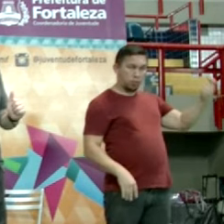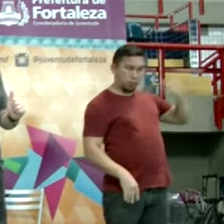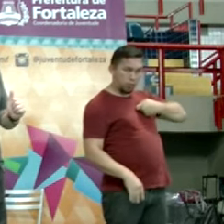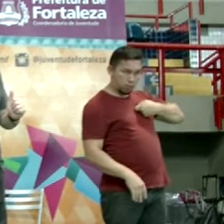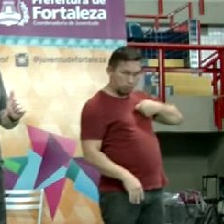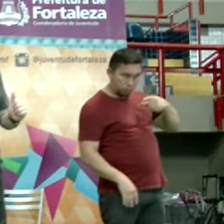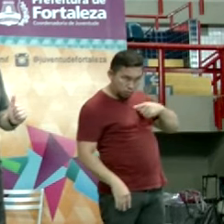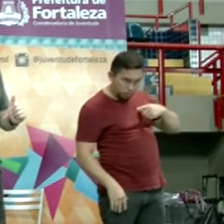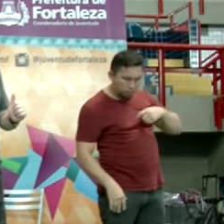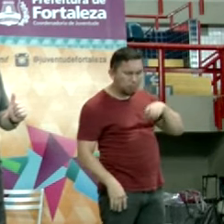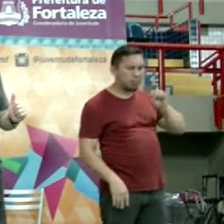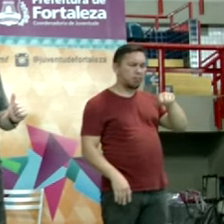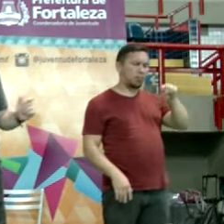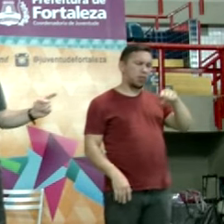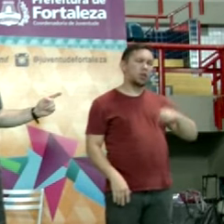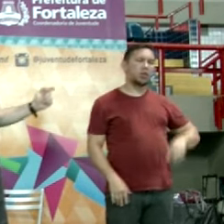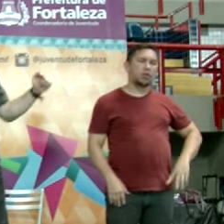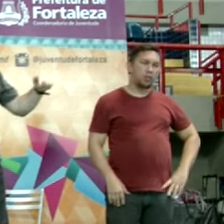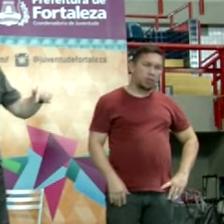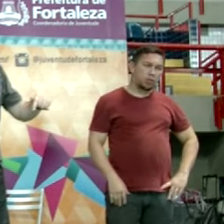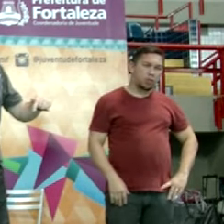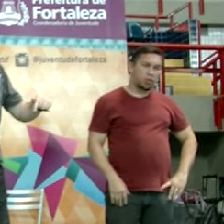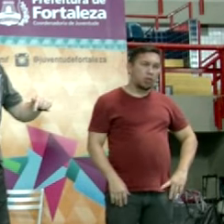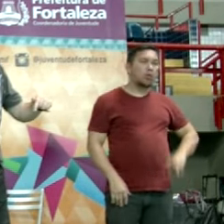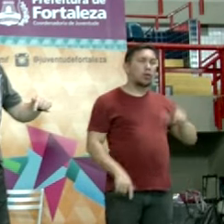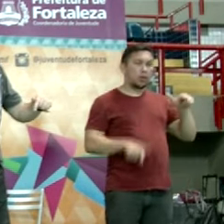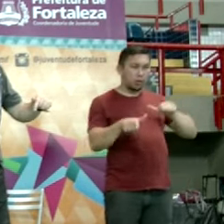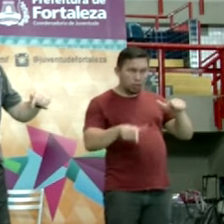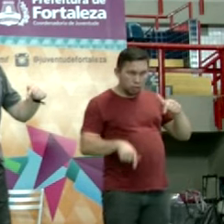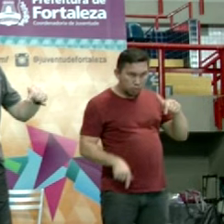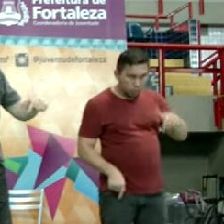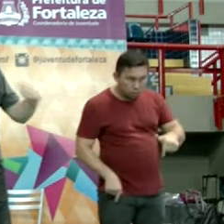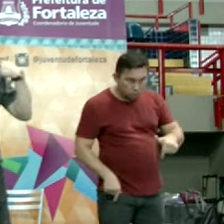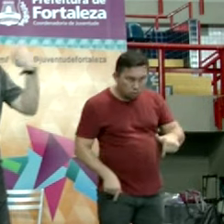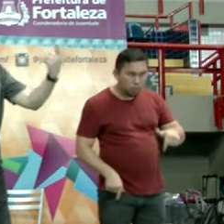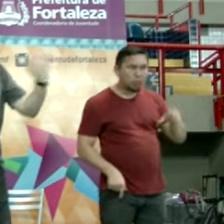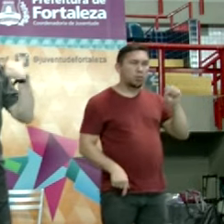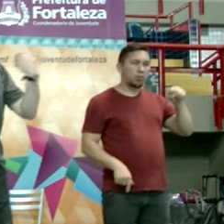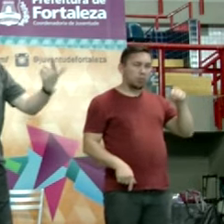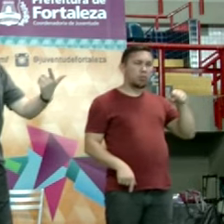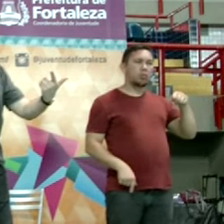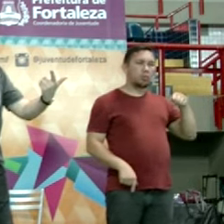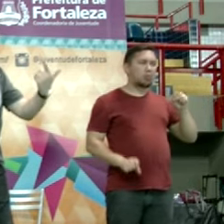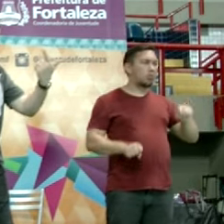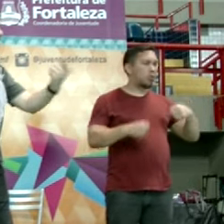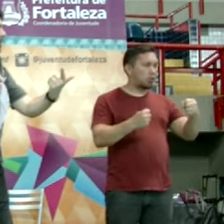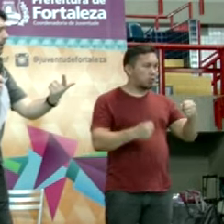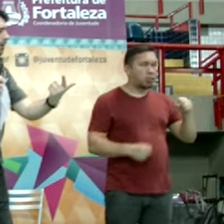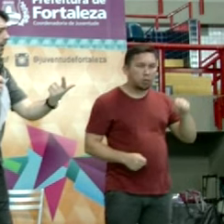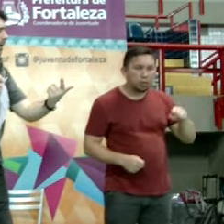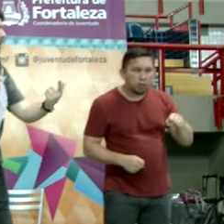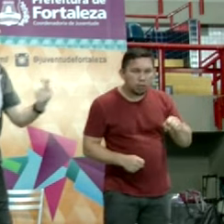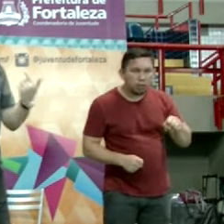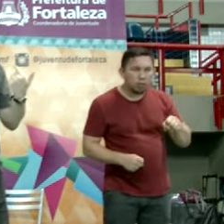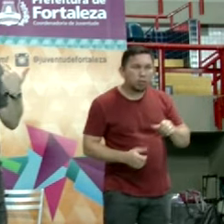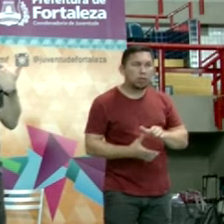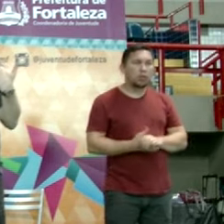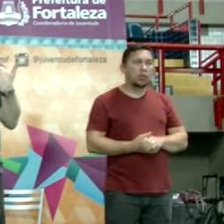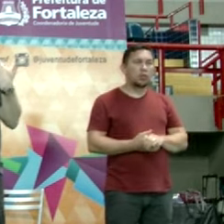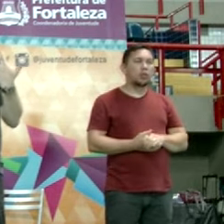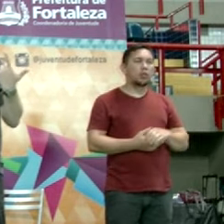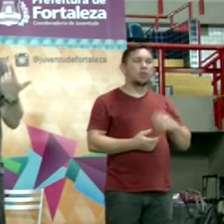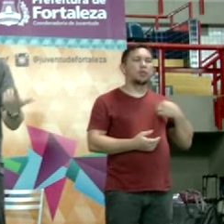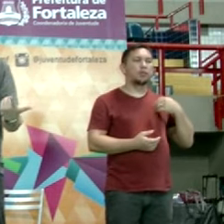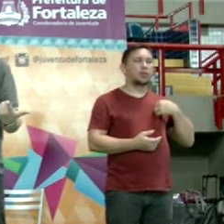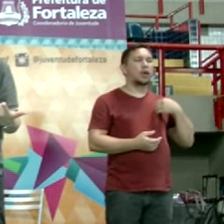isso? Sim. Eu vim trabalhar? Sim. Eu estou aqui me esforçando? Sim. Então isso